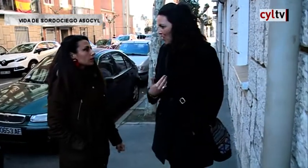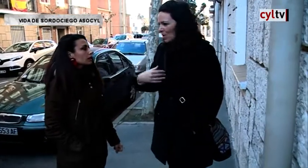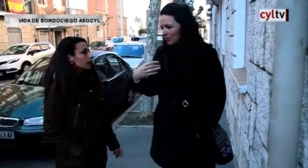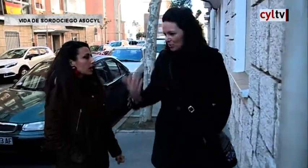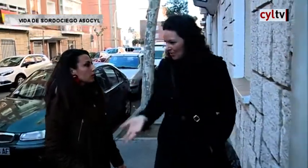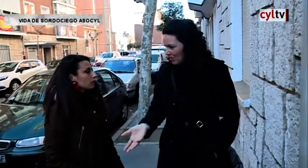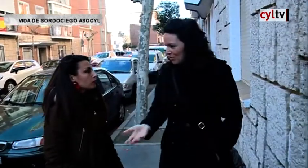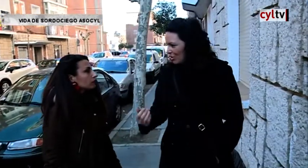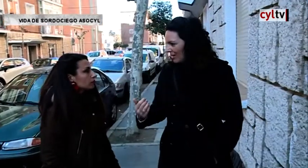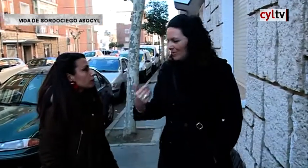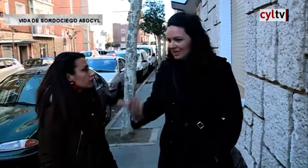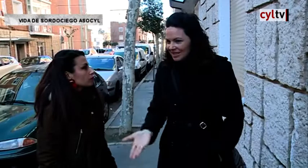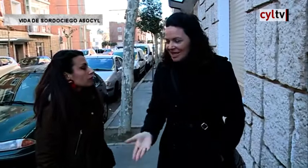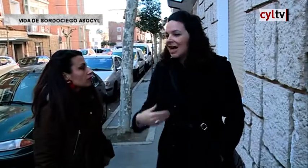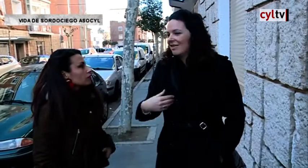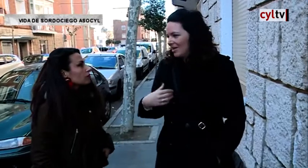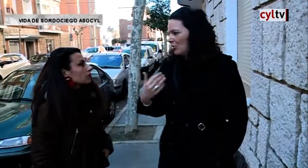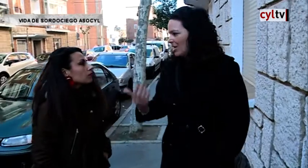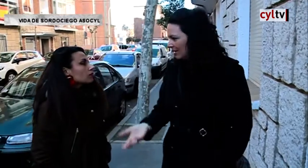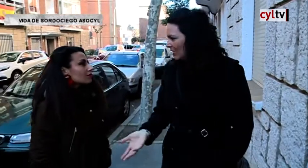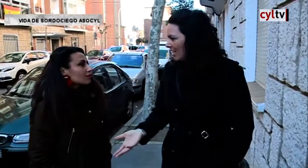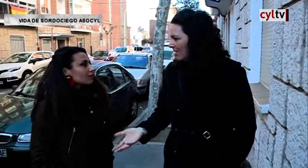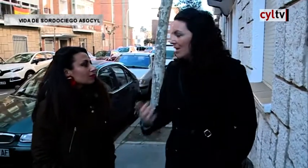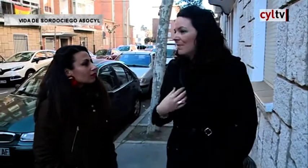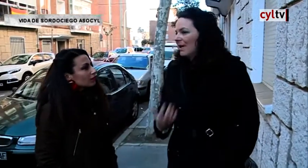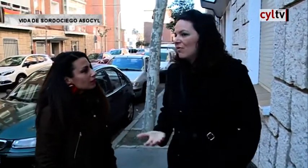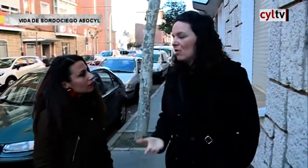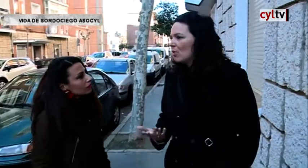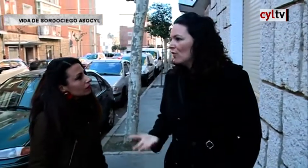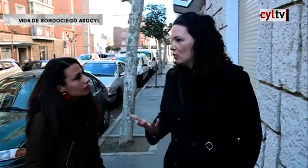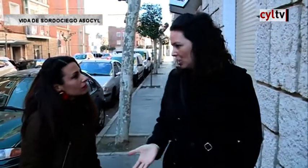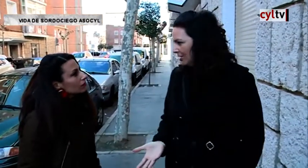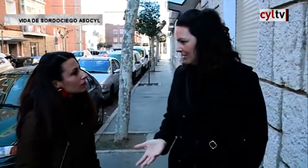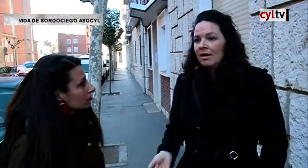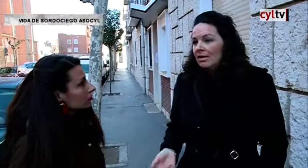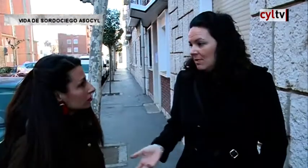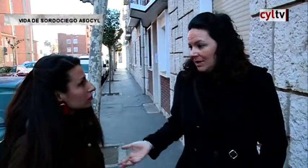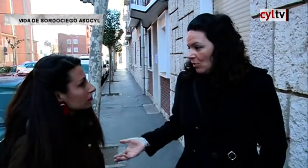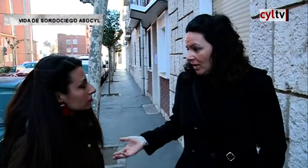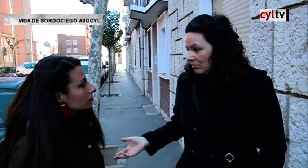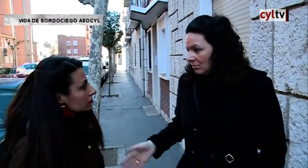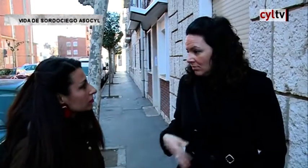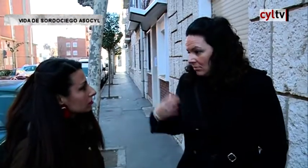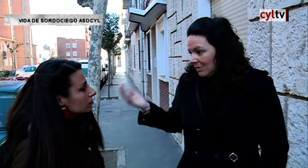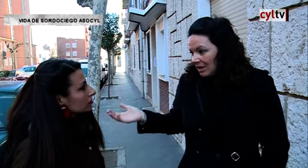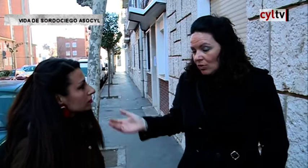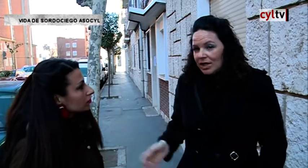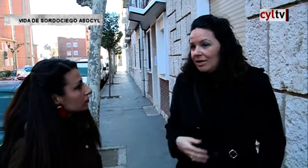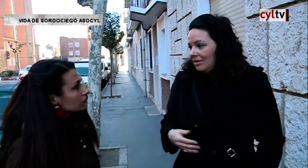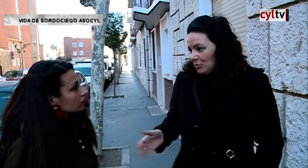jugar con, claro, sus amigos, a divertirse, a desarrollar la actividad, y para mí fue un poco frustrante. Y me matriculé. Me matriculé después